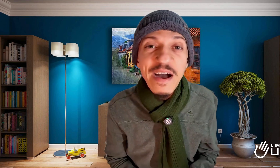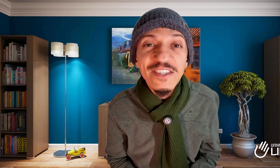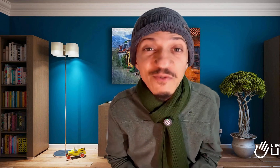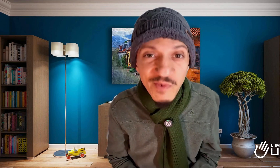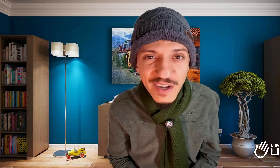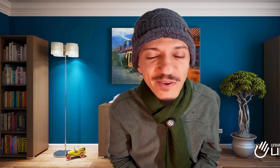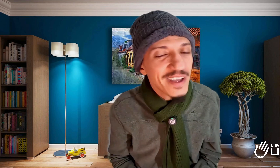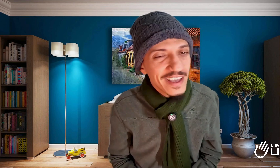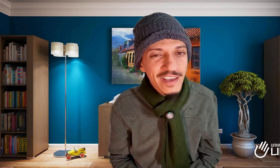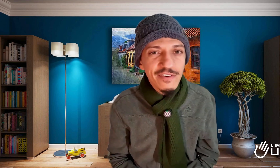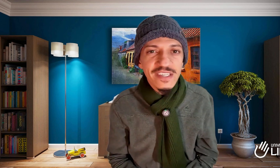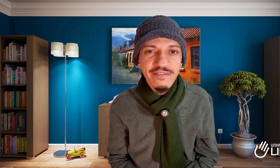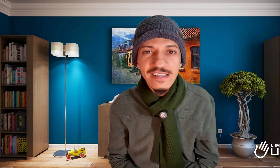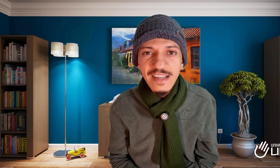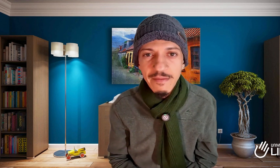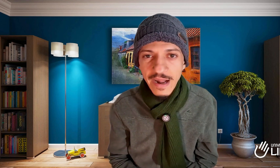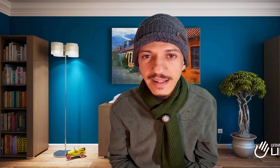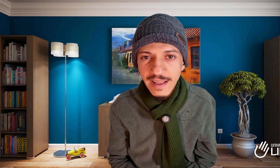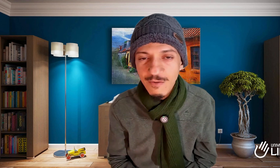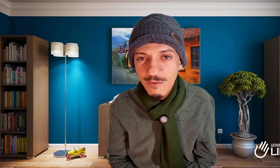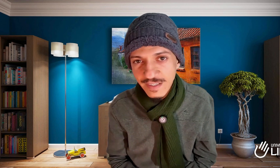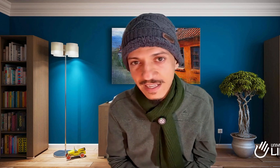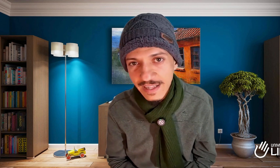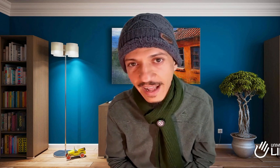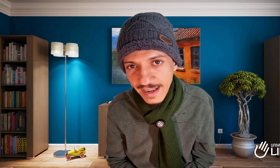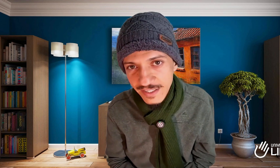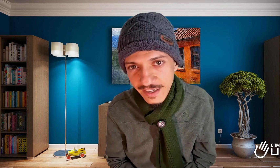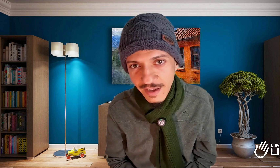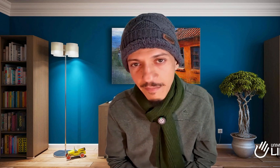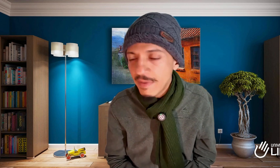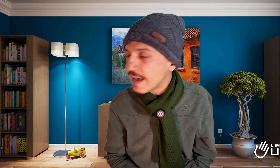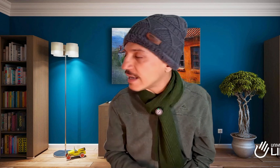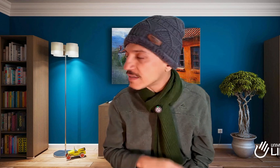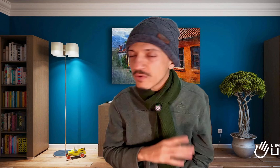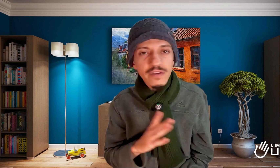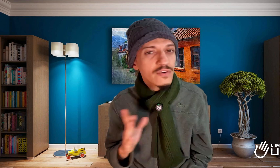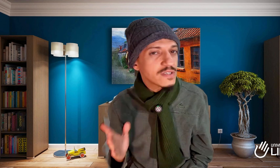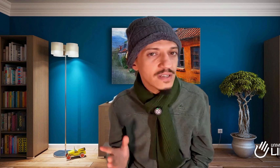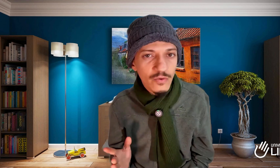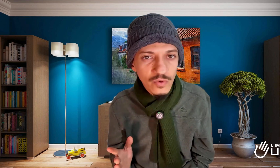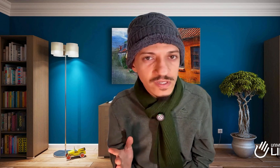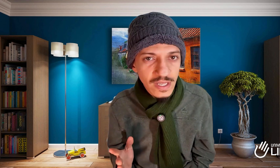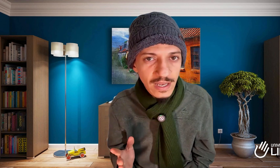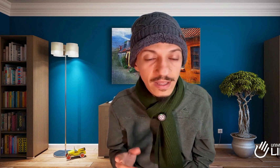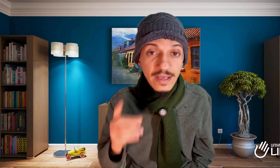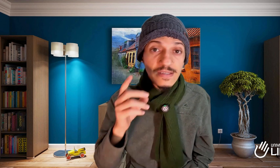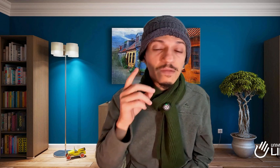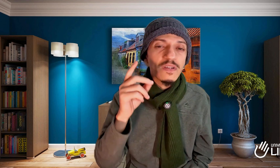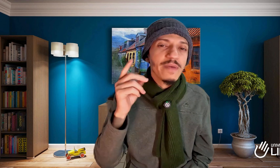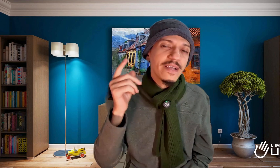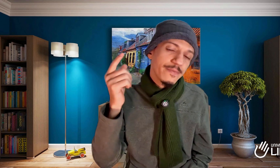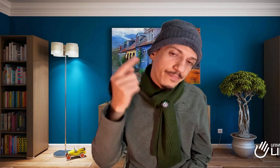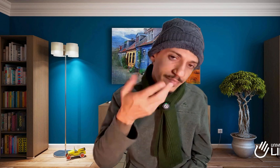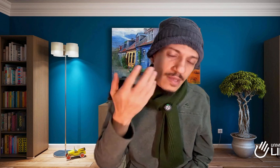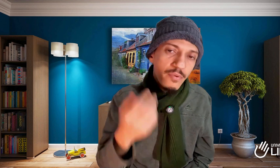um ano e você vai se lembrar dele com facilidade, mesmo que você não use ele, simplesmente porque